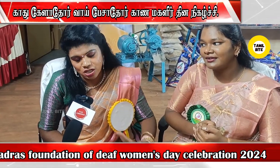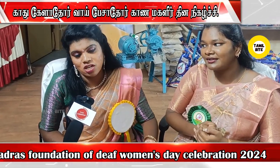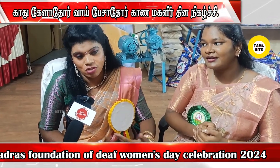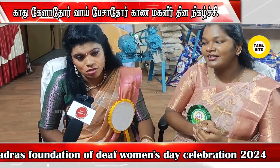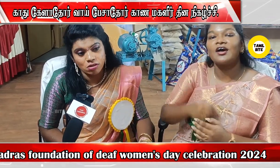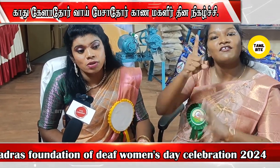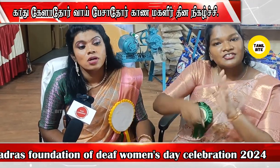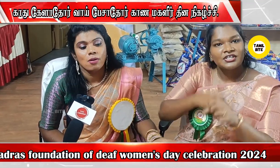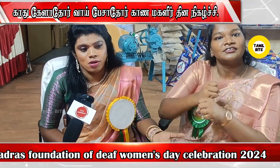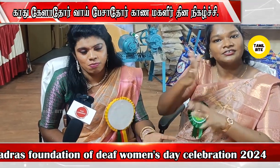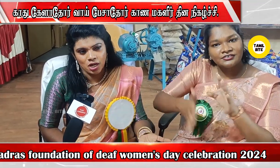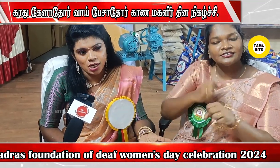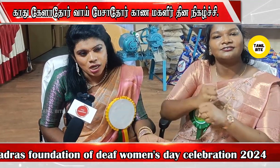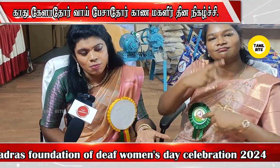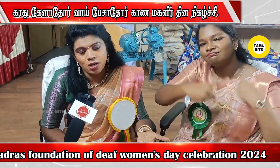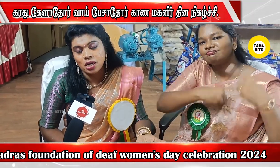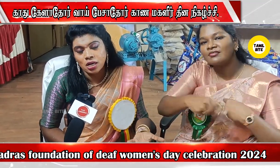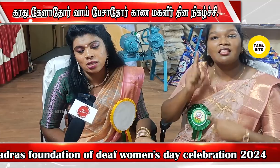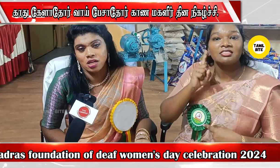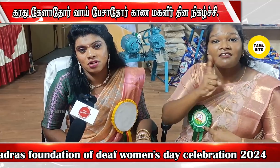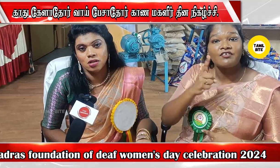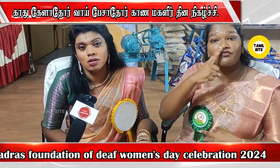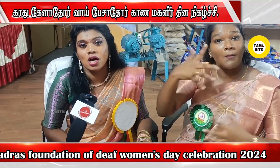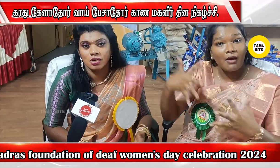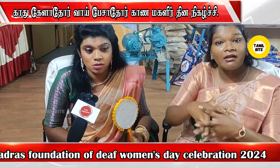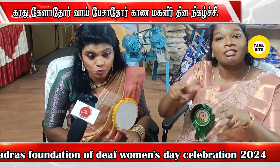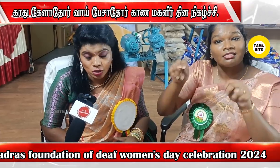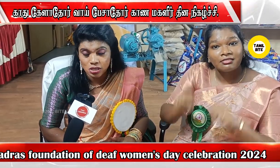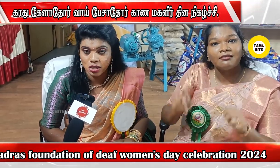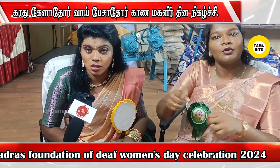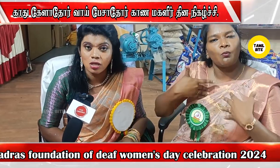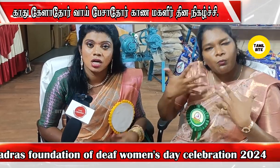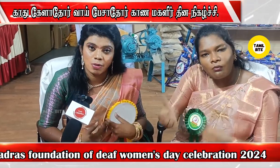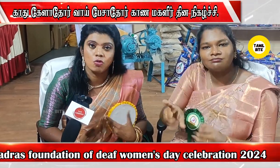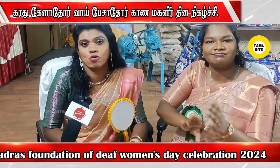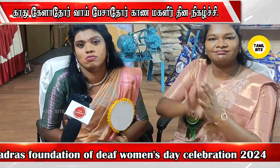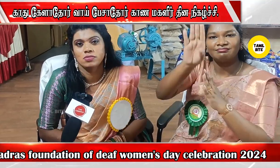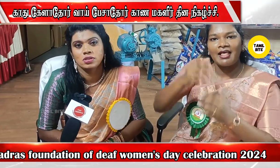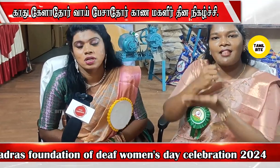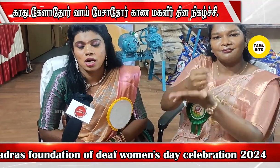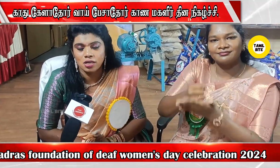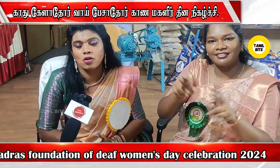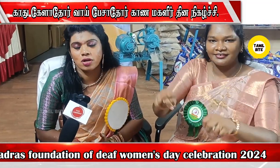Kerja kerja, hari kerja pengal jangan mana tiada pengal hari tu kurus tu je tu, sama kurus. Ada orang orang